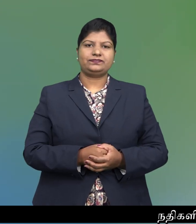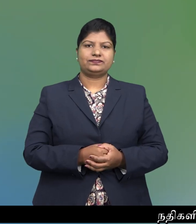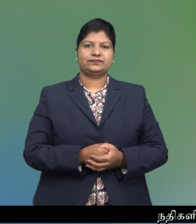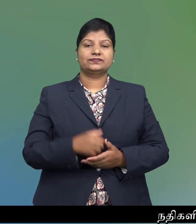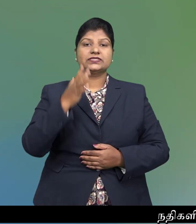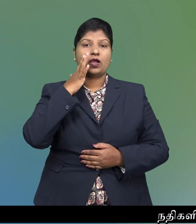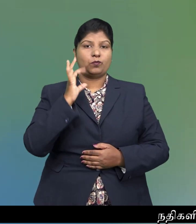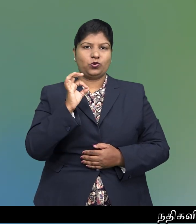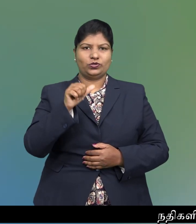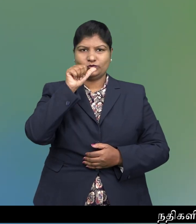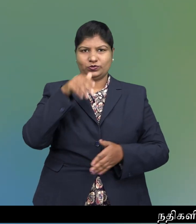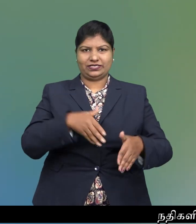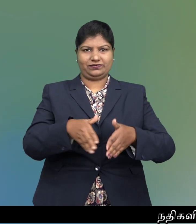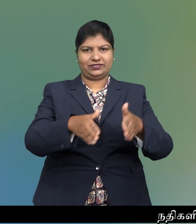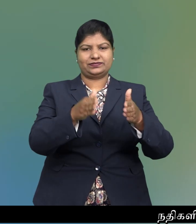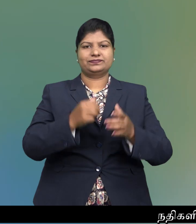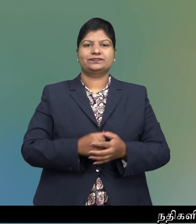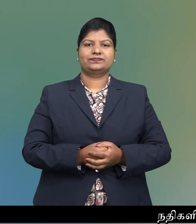நதிகளின் முக்கியத்துவம்,